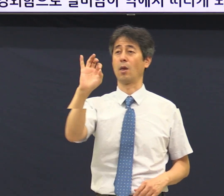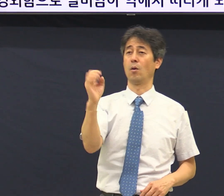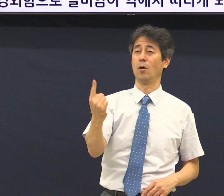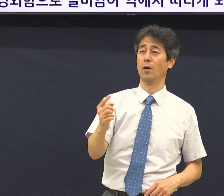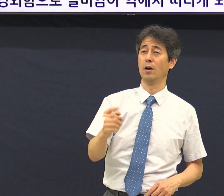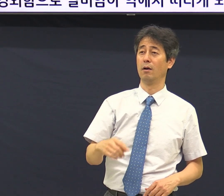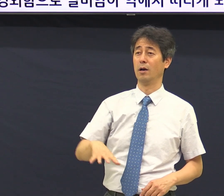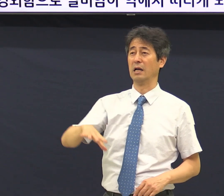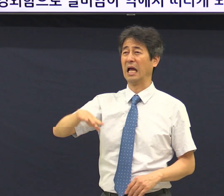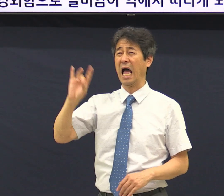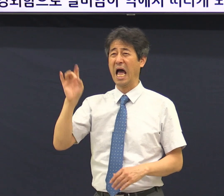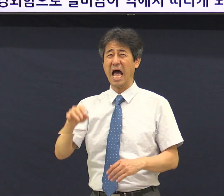삭개오,